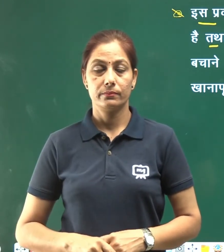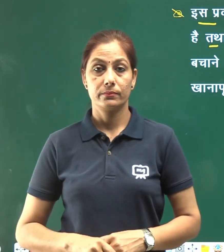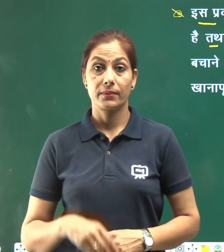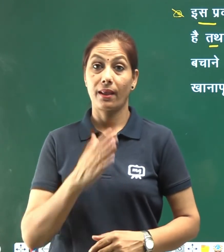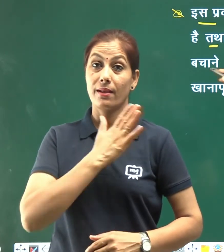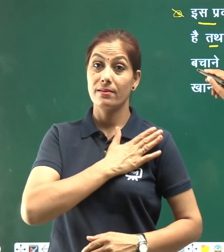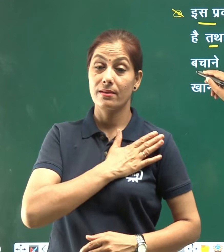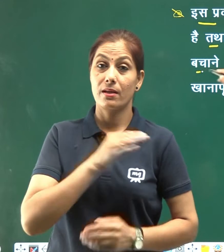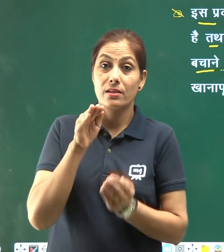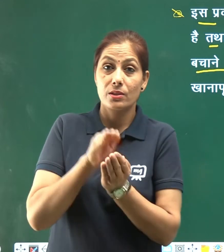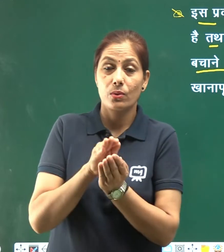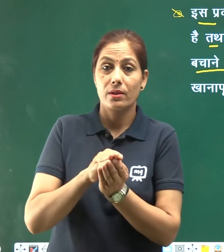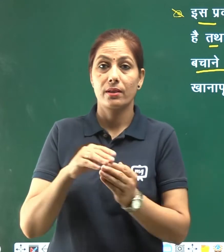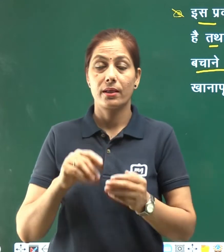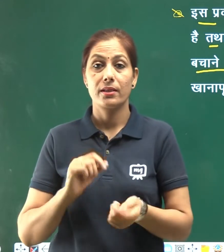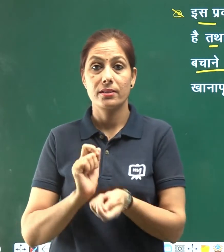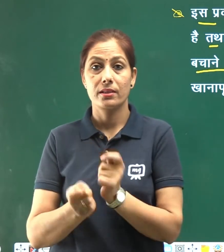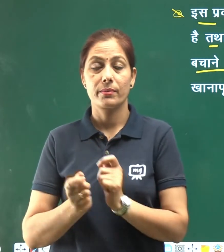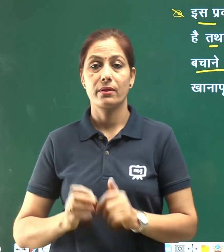जान बचाने के स्थान पर